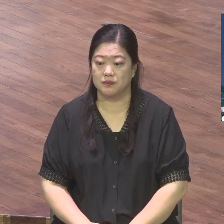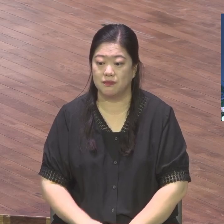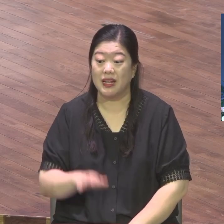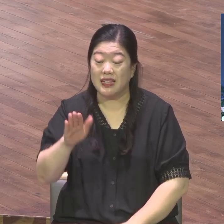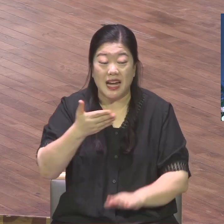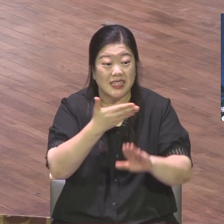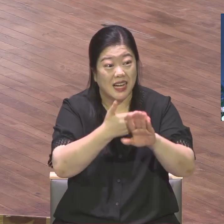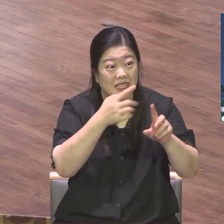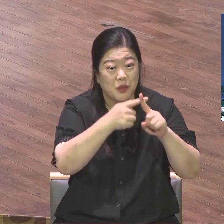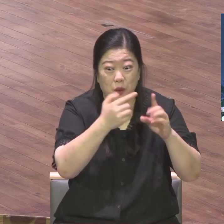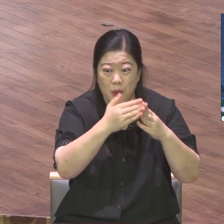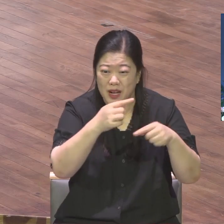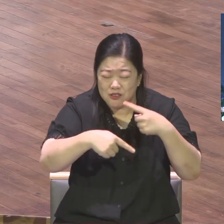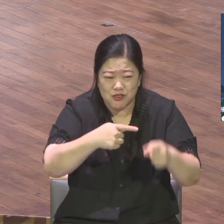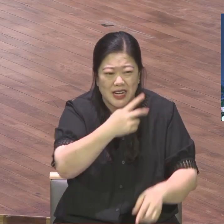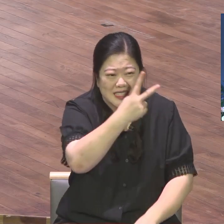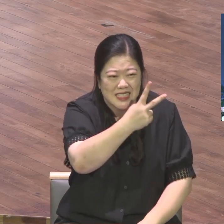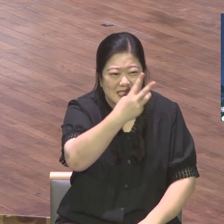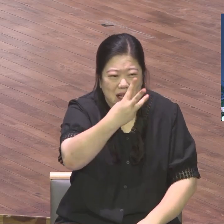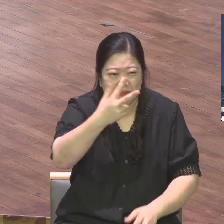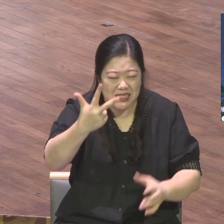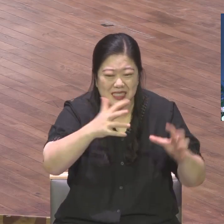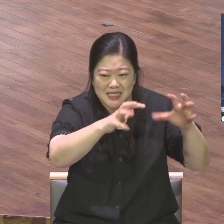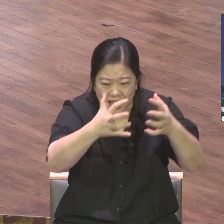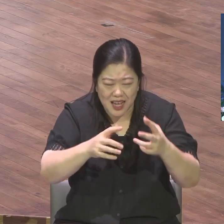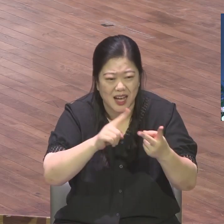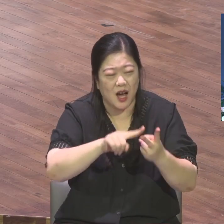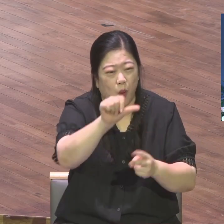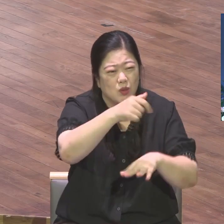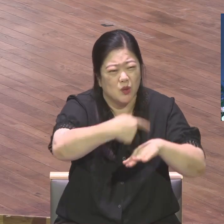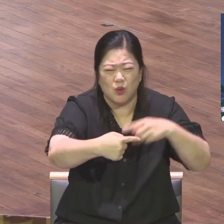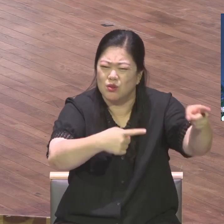5천 종족, 세계에 몇 나라 있는지도 몰라요.